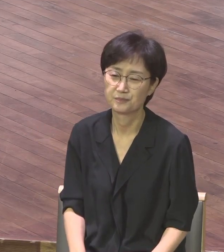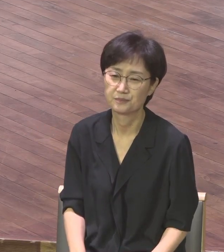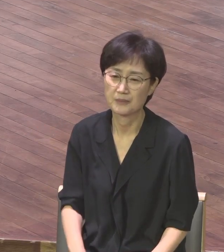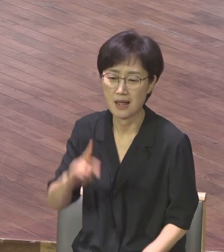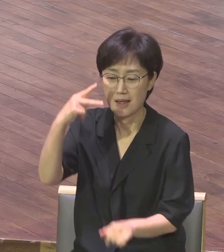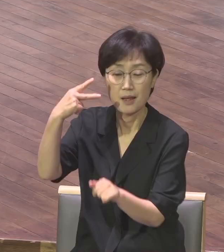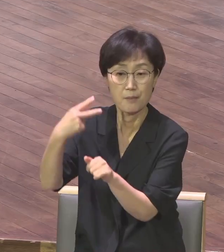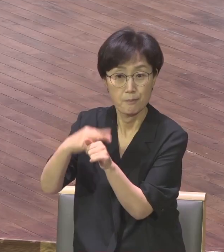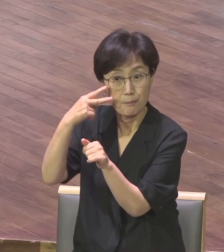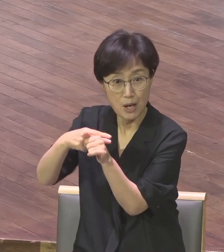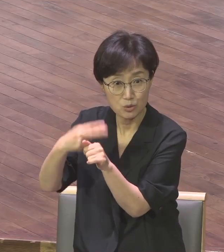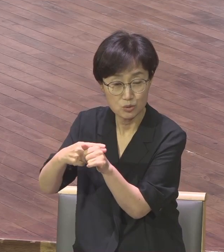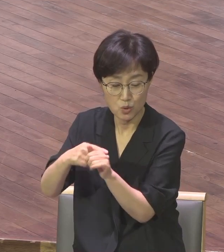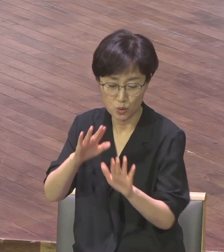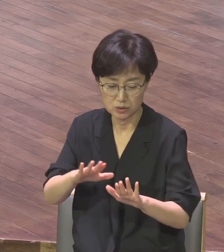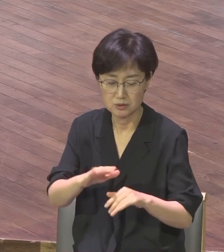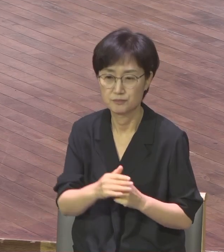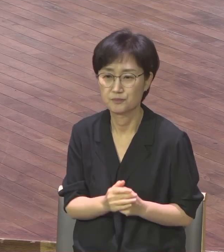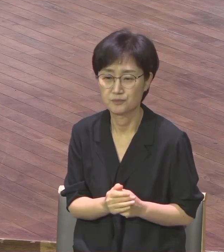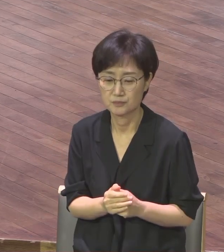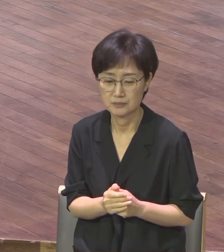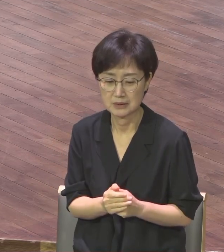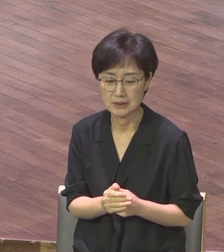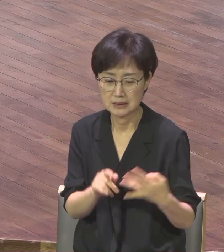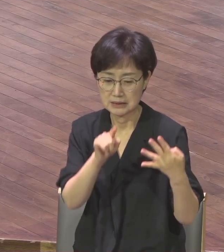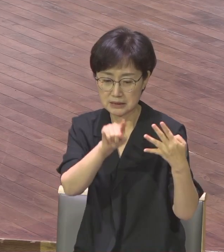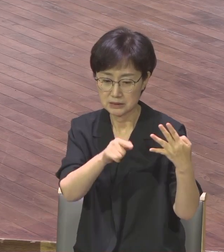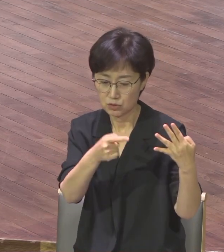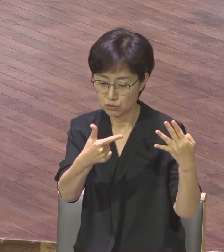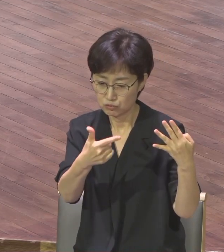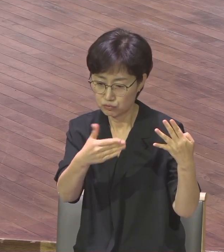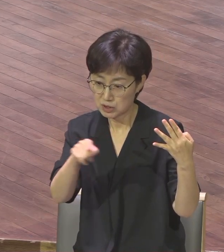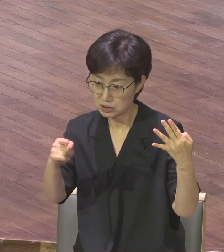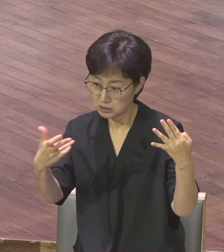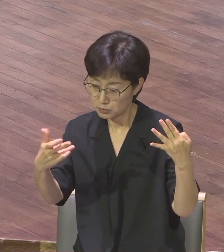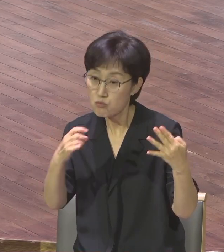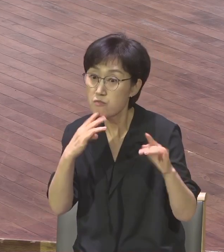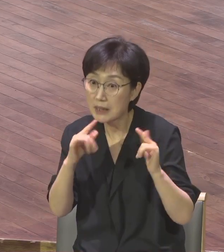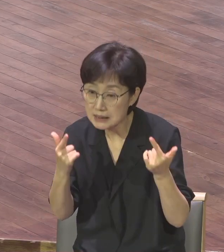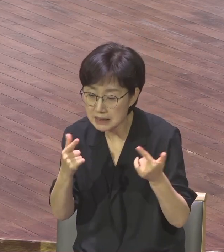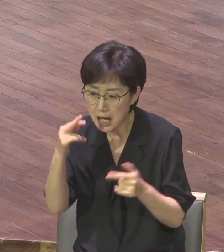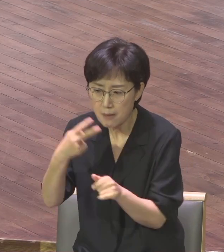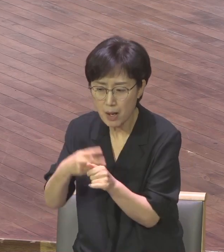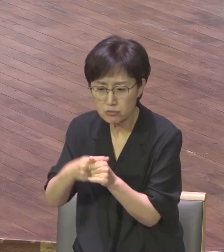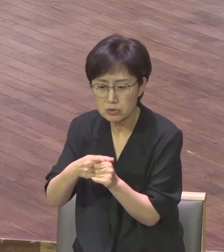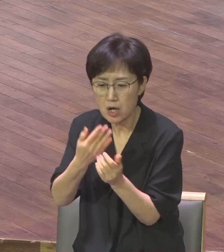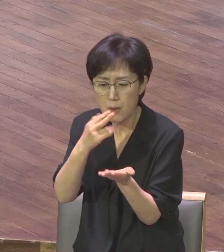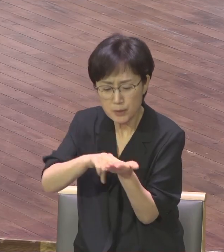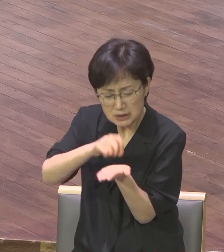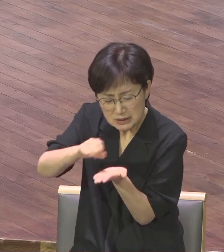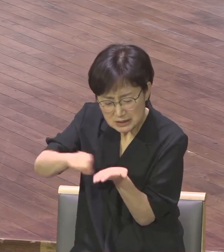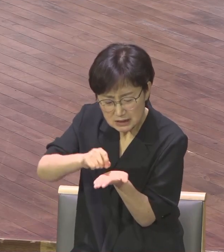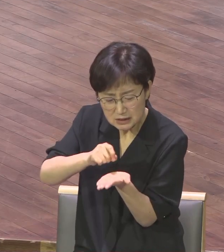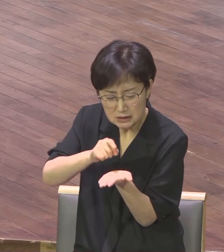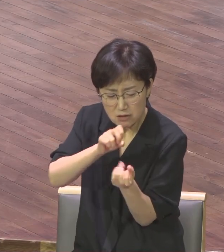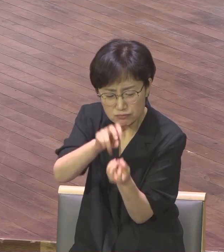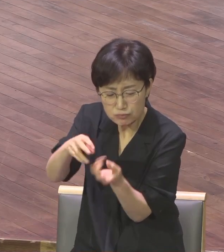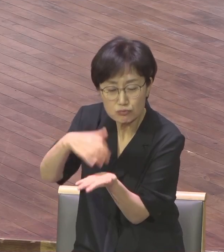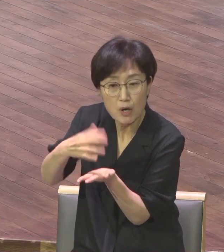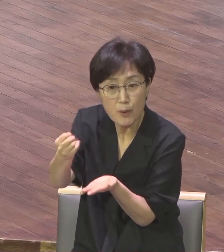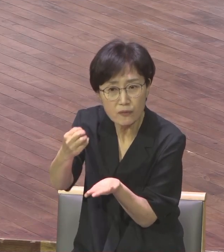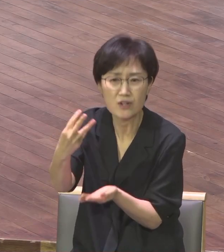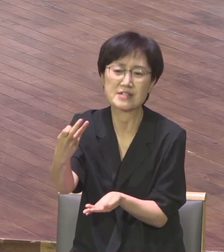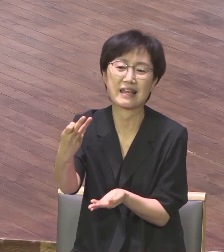사도 바울은 오늘 본문뿐만 아니에요. 자신이 선 서신서 곳곳에 이런